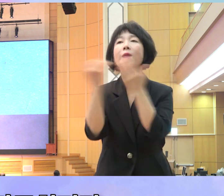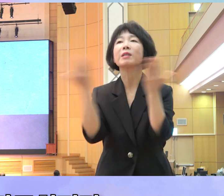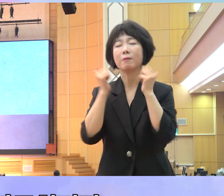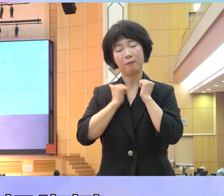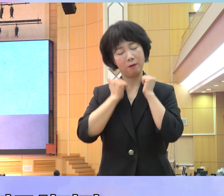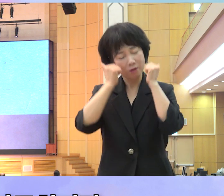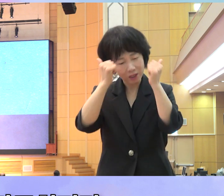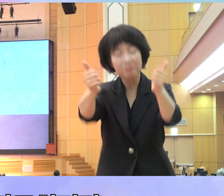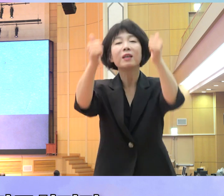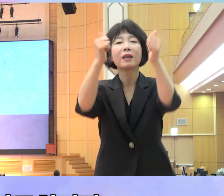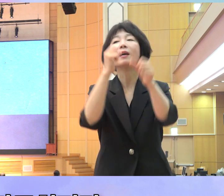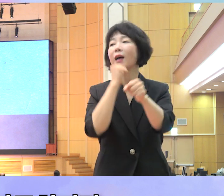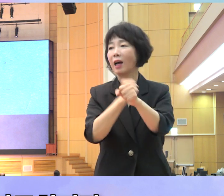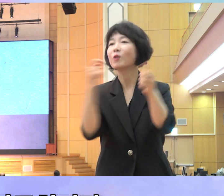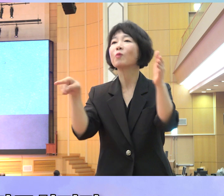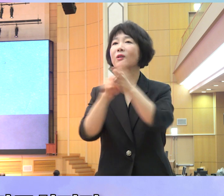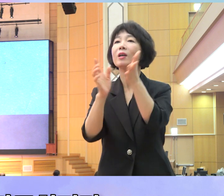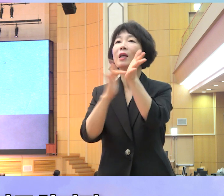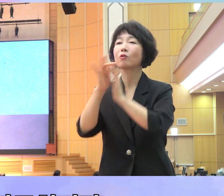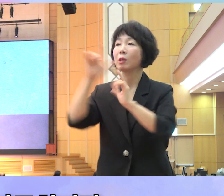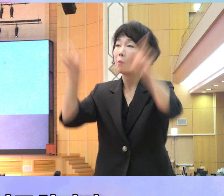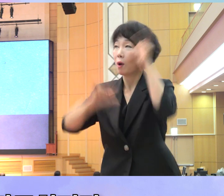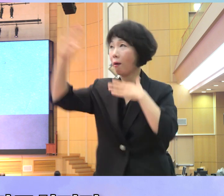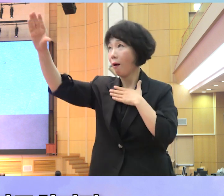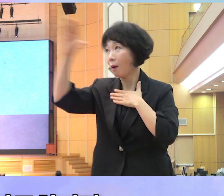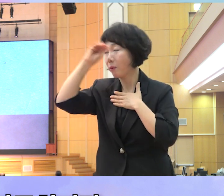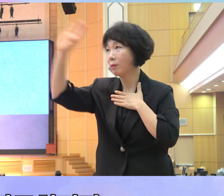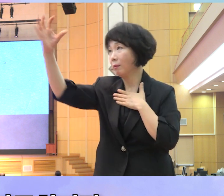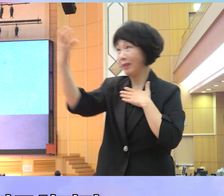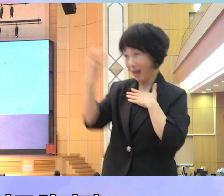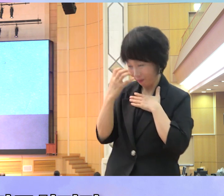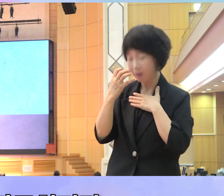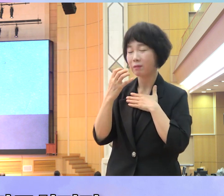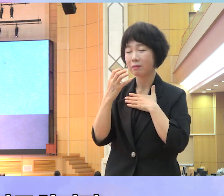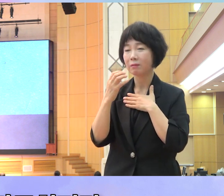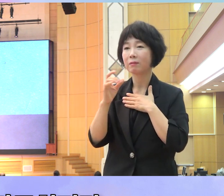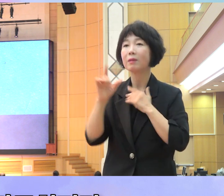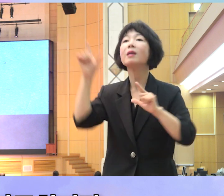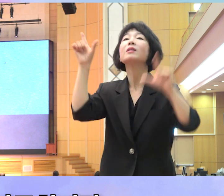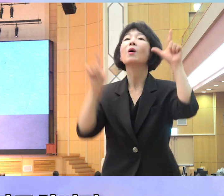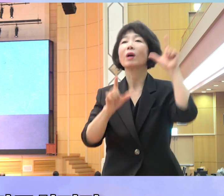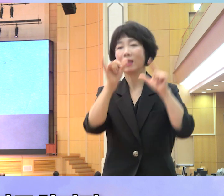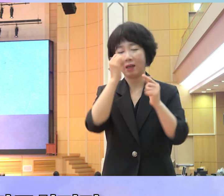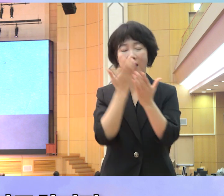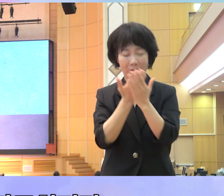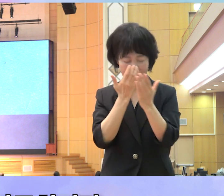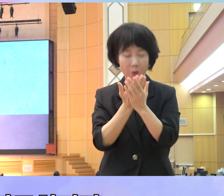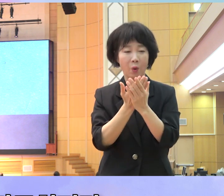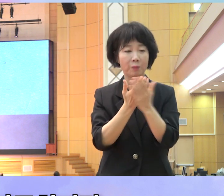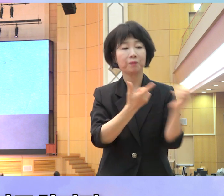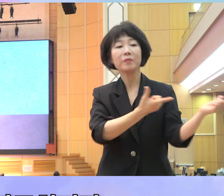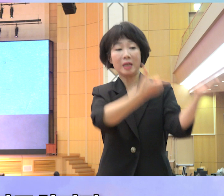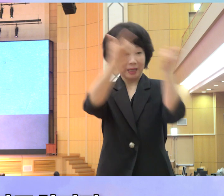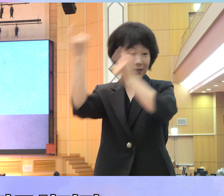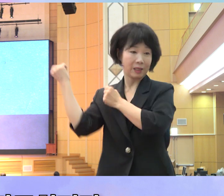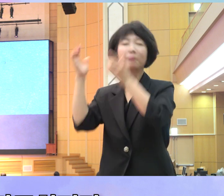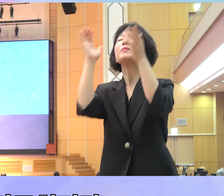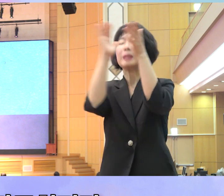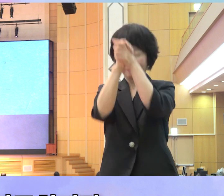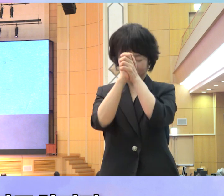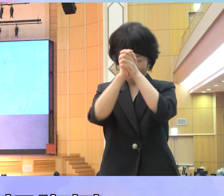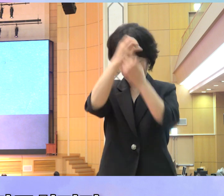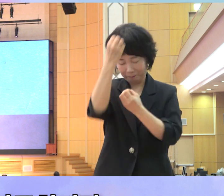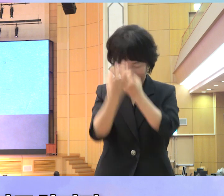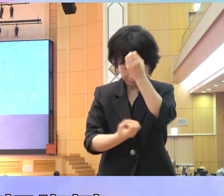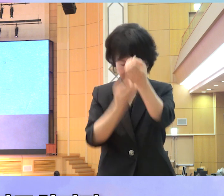일을 해나가는 예수님을 닮은 성도로 삼아 주시옵소서라고, 그렇게 살아가겠습니다라고 주님 앞에